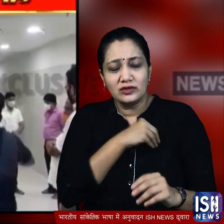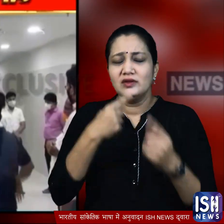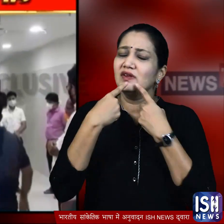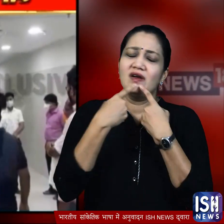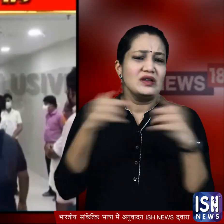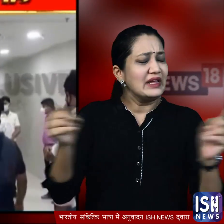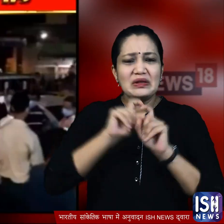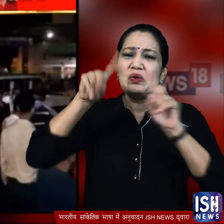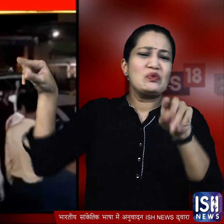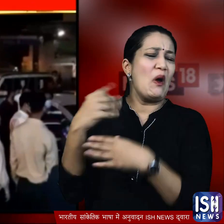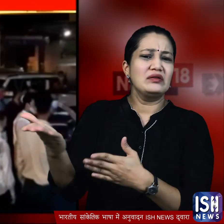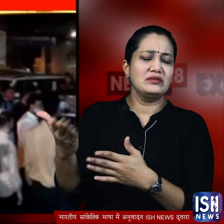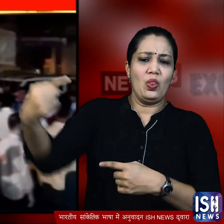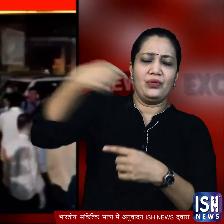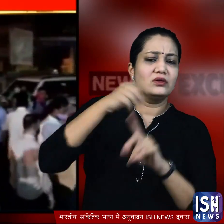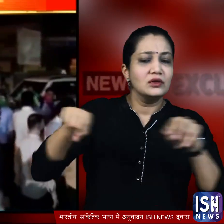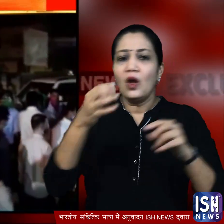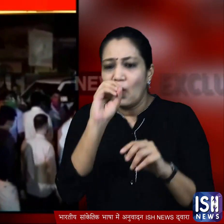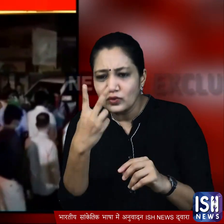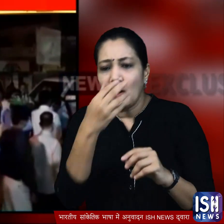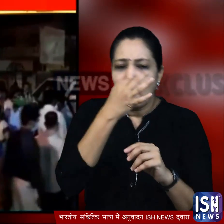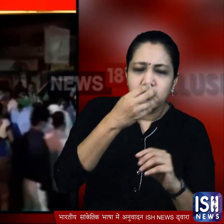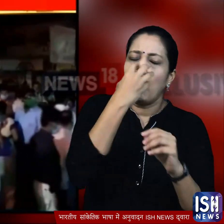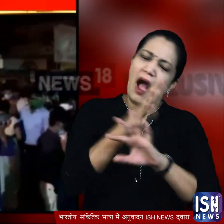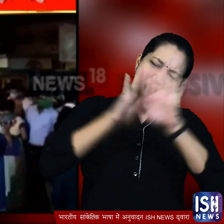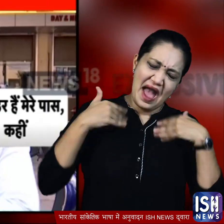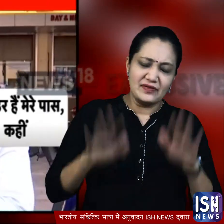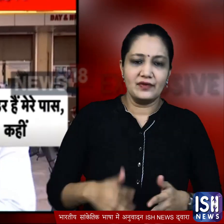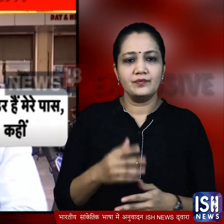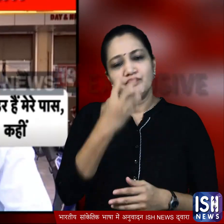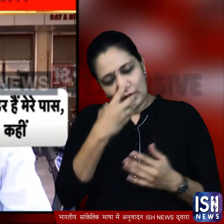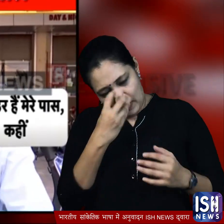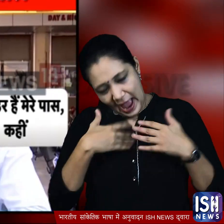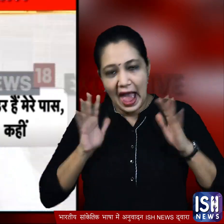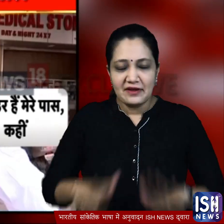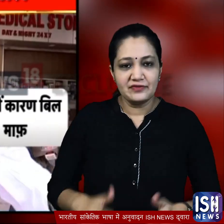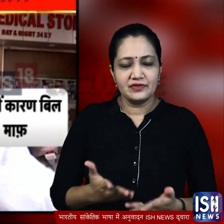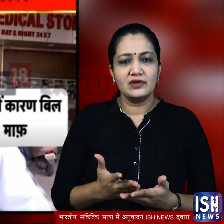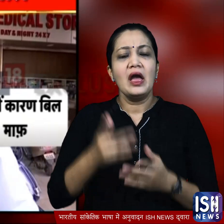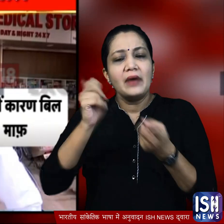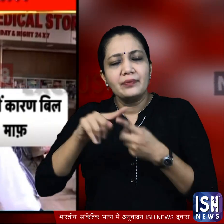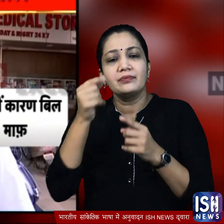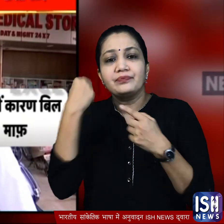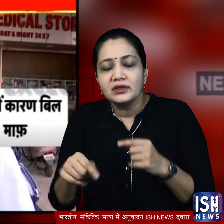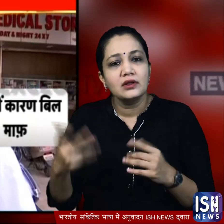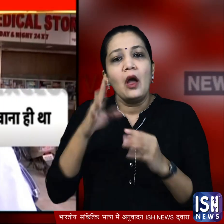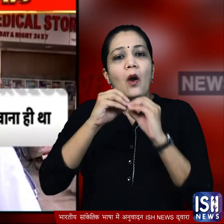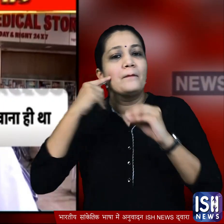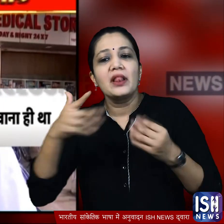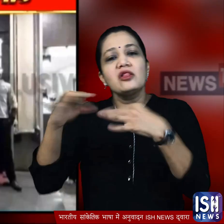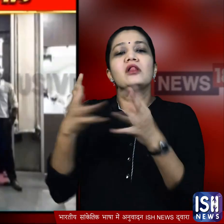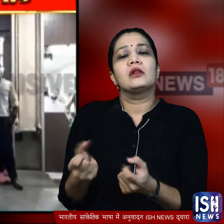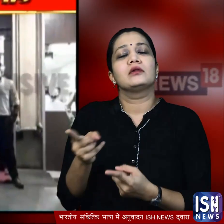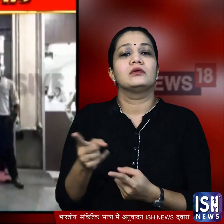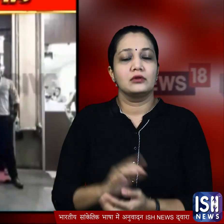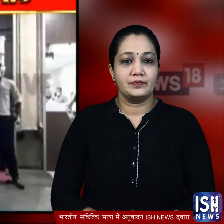ने बेबुनियाद बताया और ऑक्सीजन सिलेंडर की कमी को सिरे से खारिज कर दिया। सिलेंडर्स हैं मेरे पास, कहीं न कहीं कारण बिल माफ करना